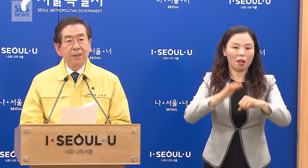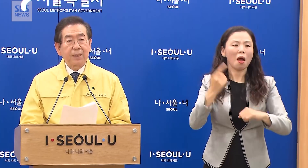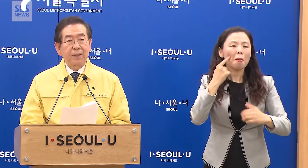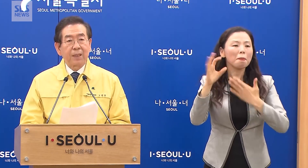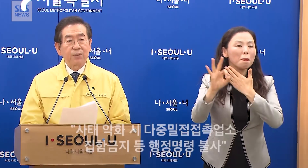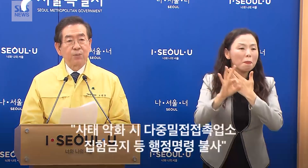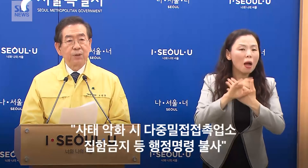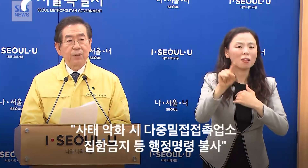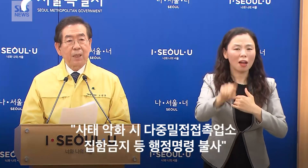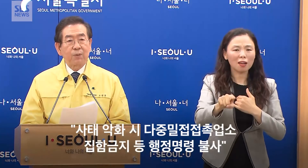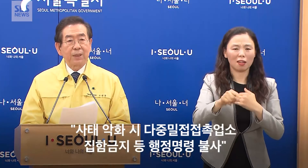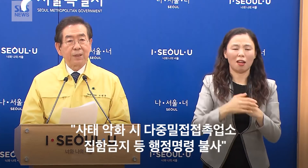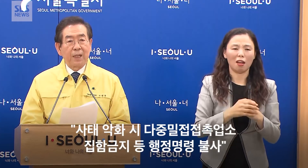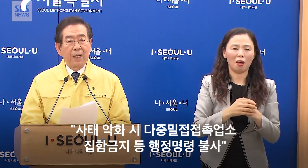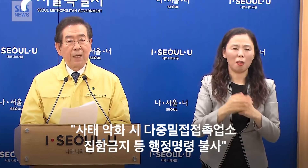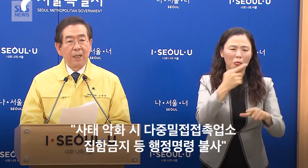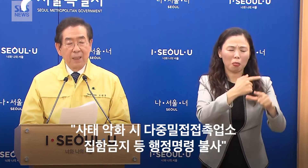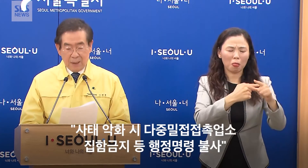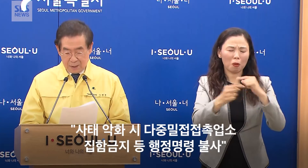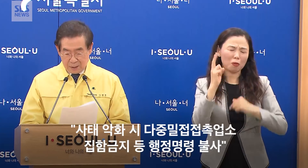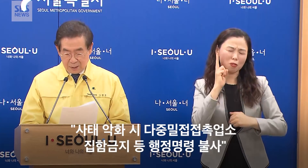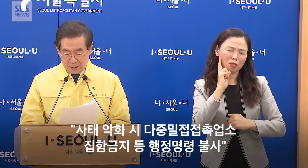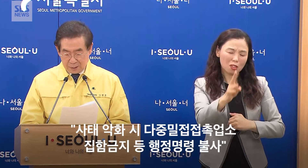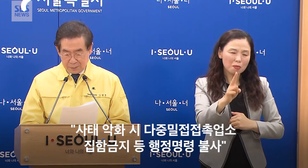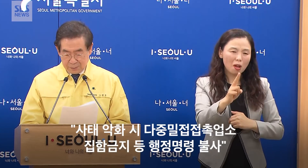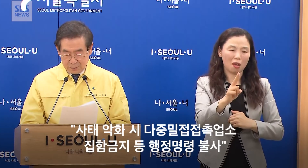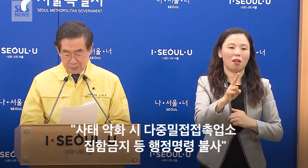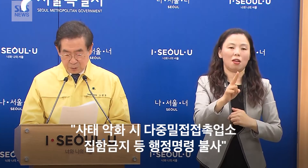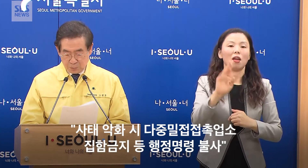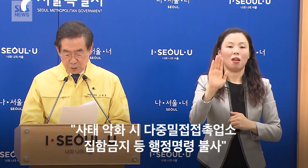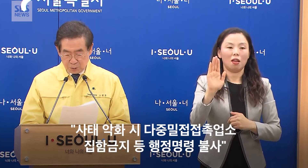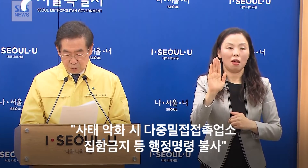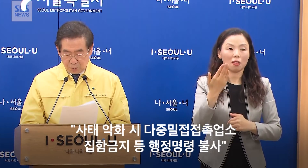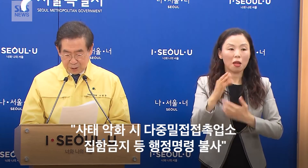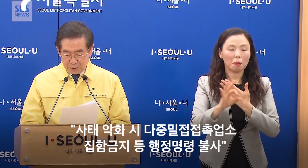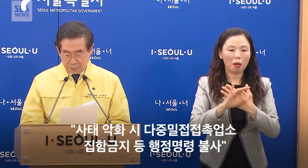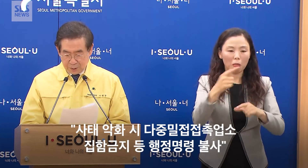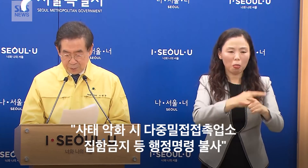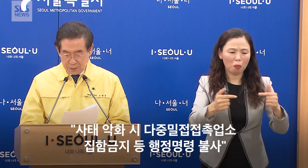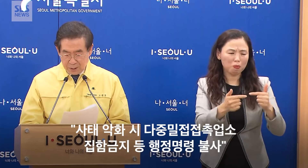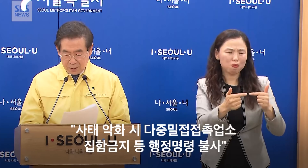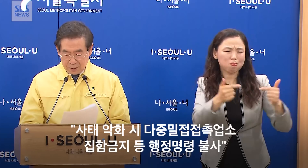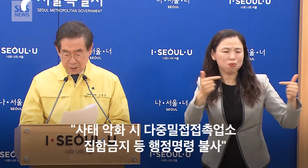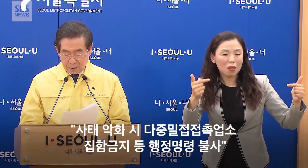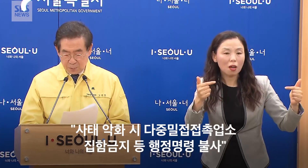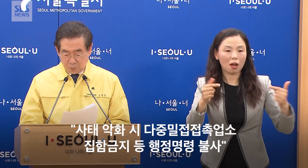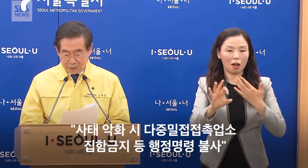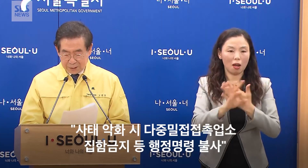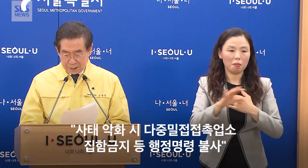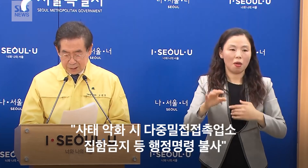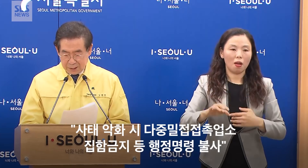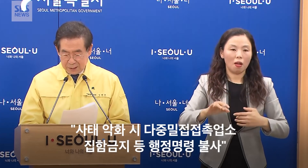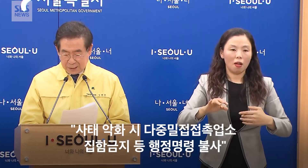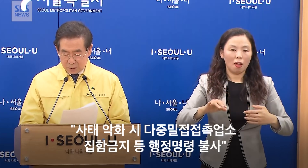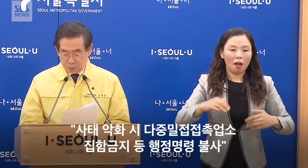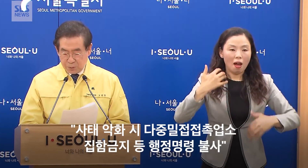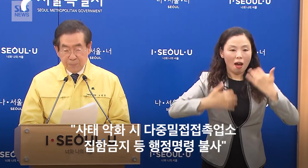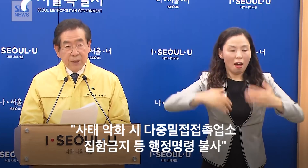이 사태가 좀 더 악화되거나 아 그 좀 더 추가 확인이 되면 이 클럽과 같이